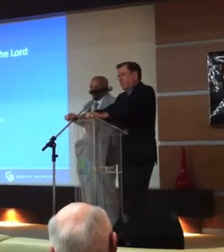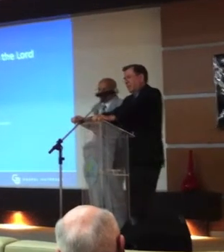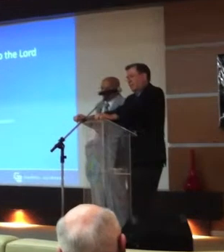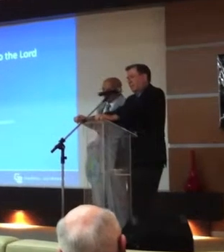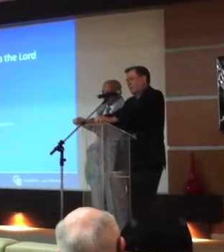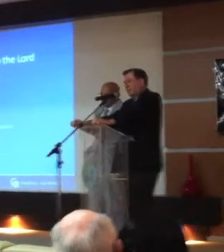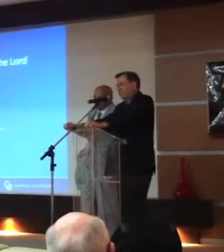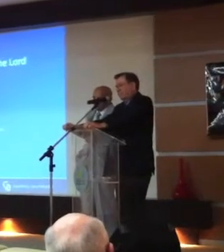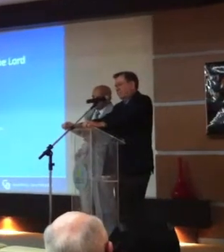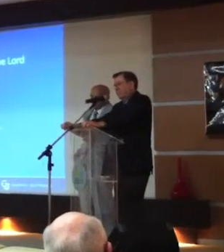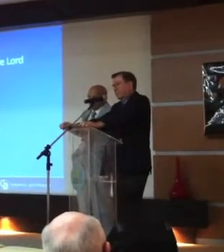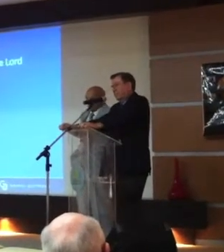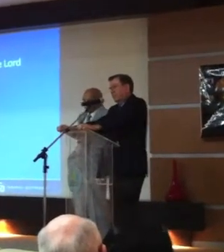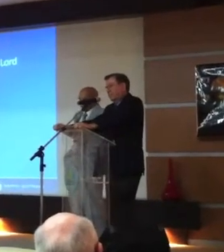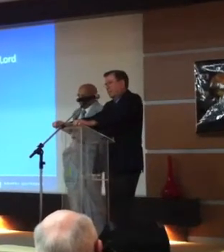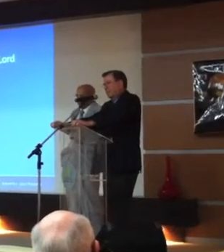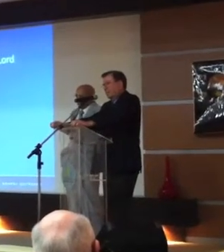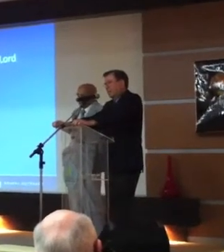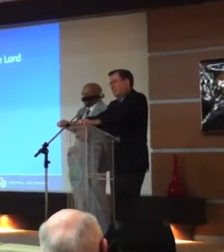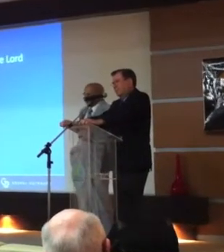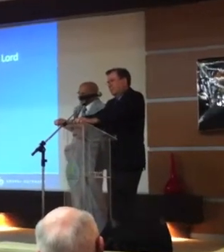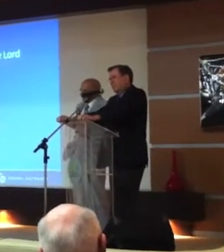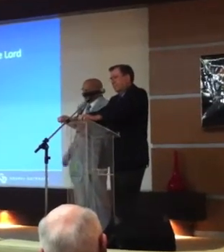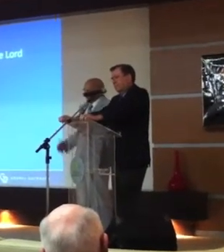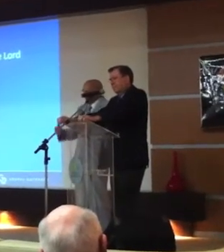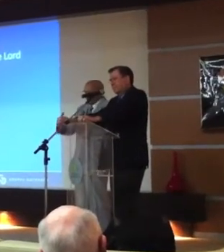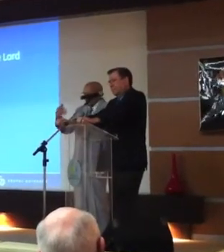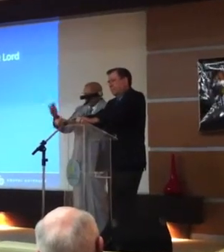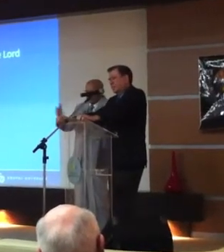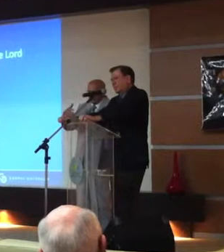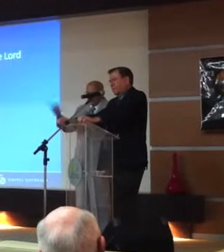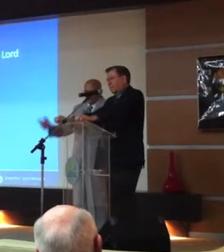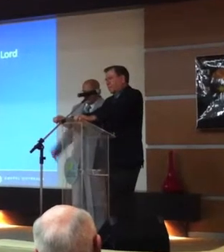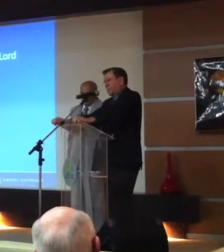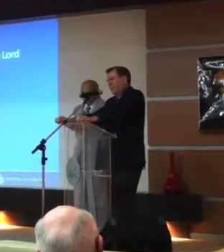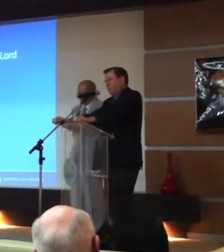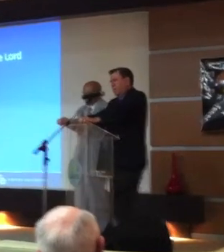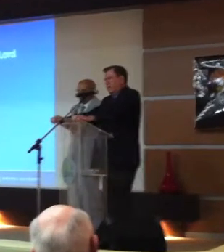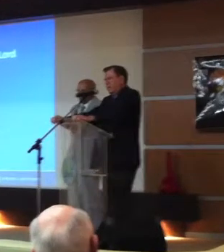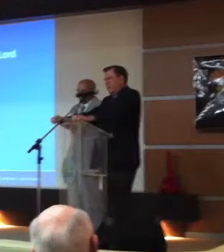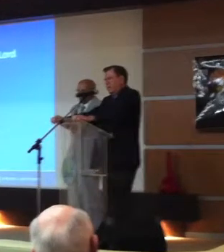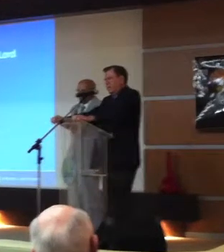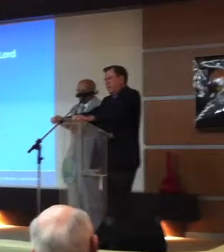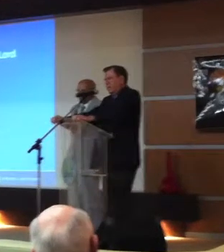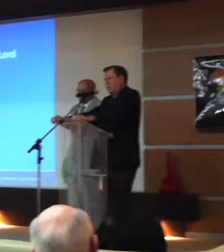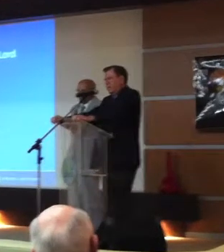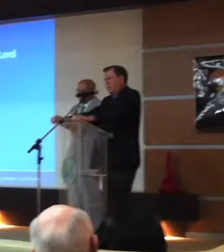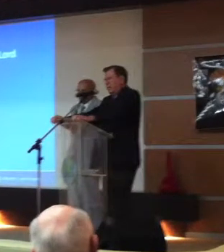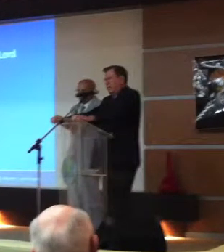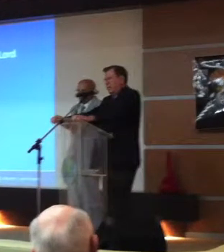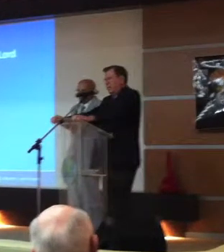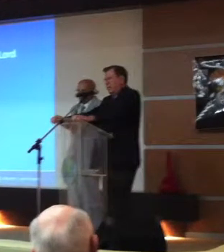aproximadamente 2,000 obreiros trabalhando através dessa ajuda do gospel outreach.